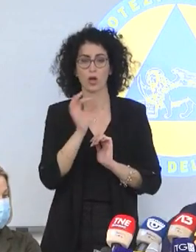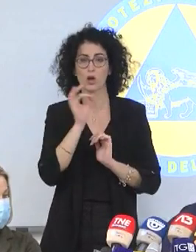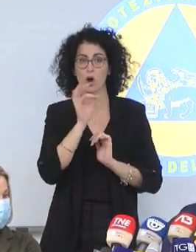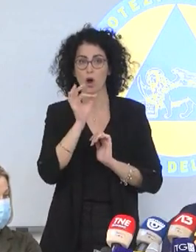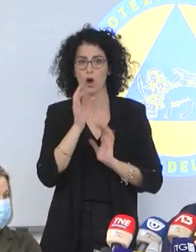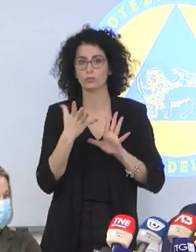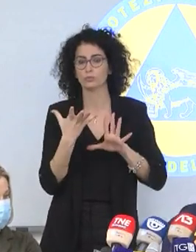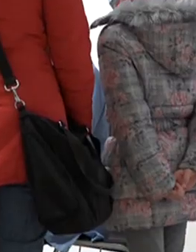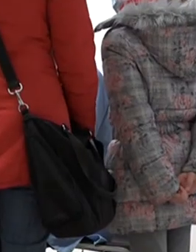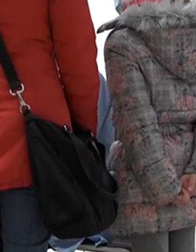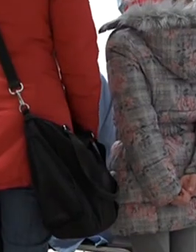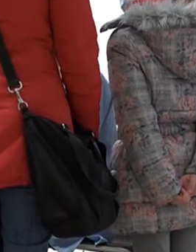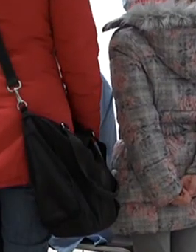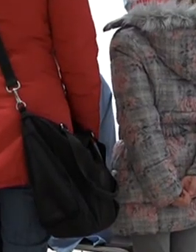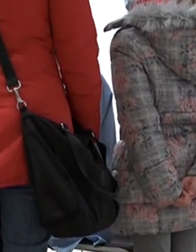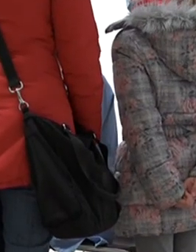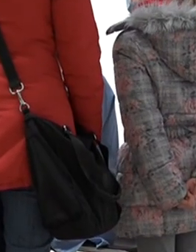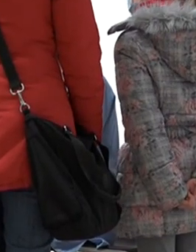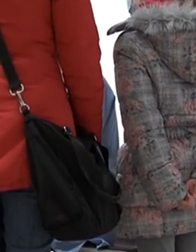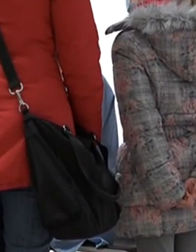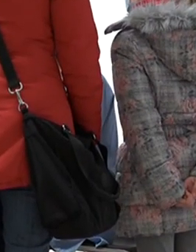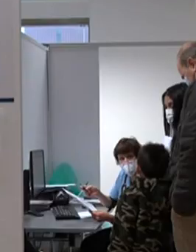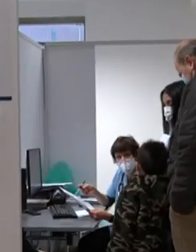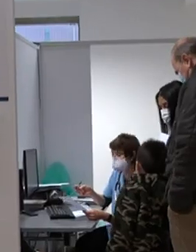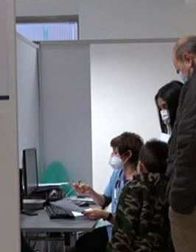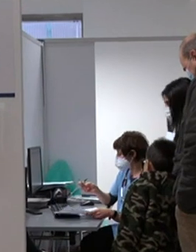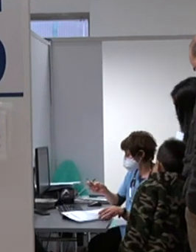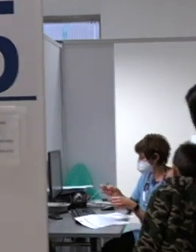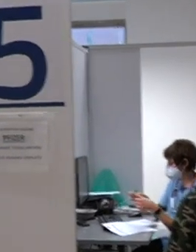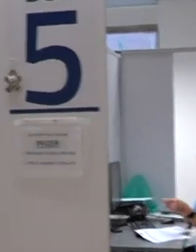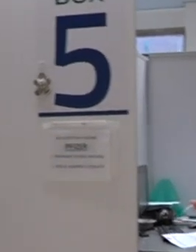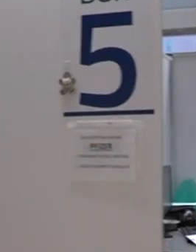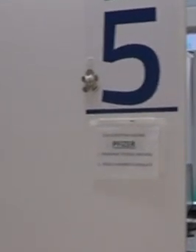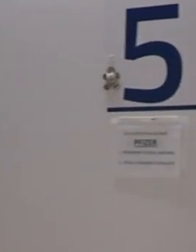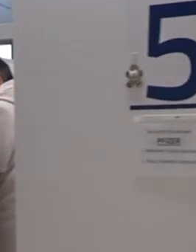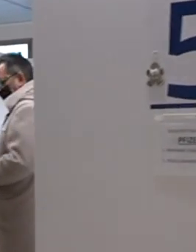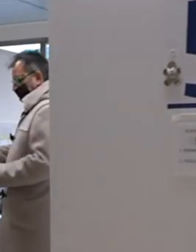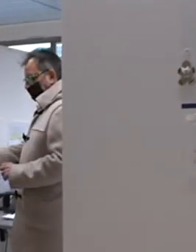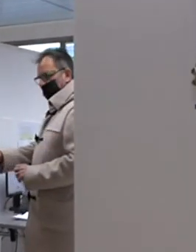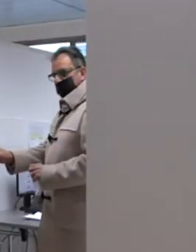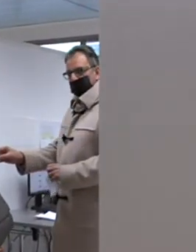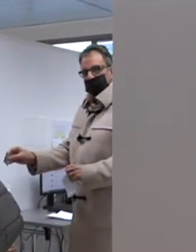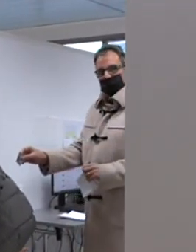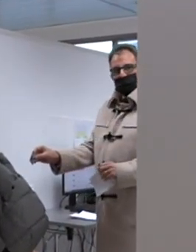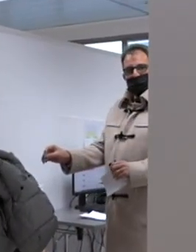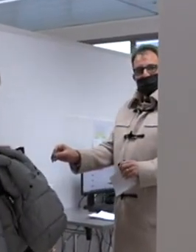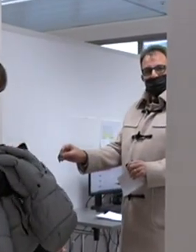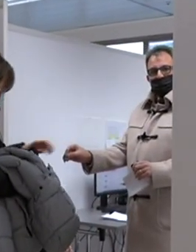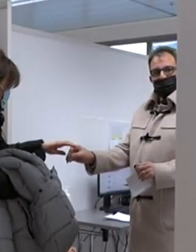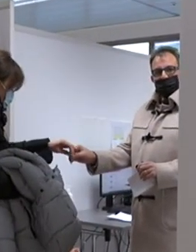dell'accesso libero già da oggi la seconda novità riguarda invece la campagna vaccinale per i bambini tra i 5 e gli 11 anni